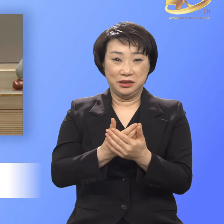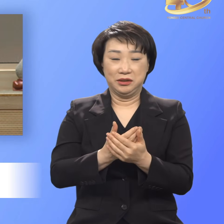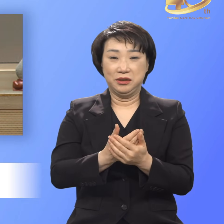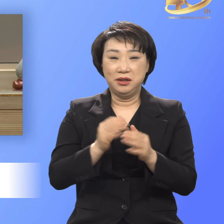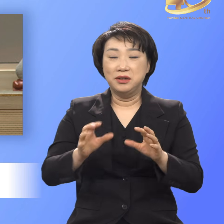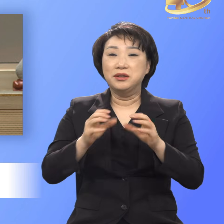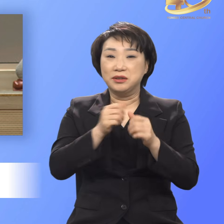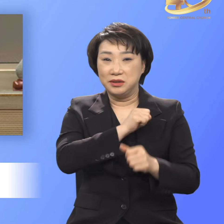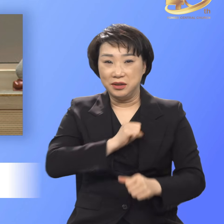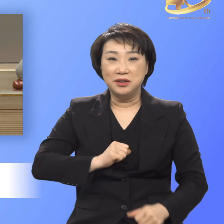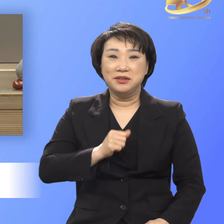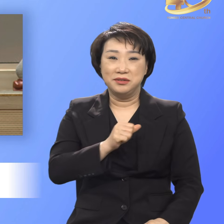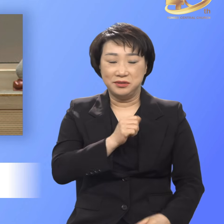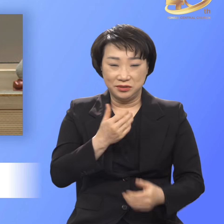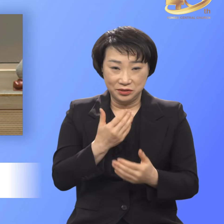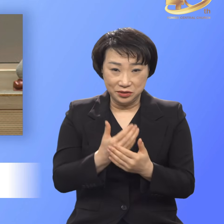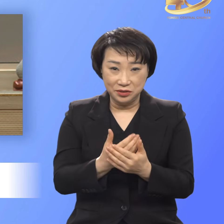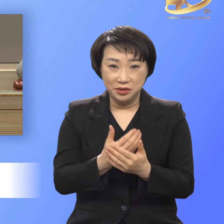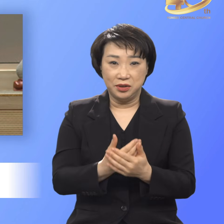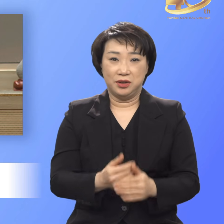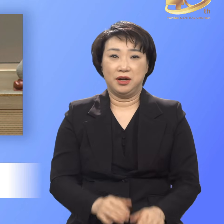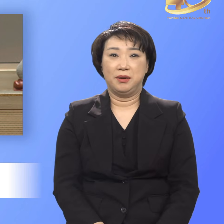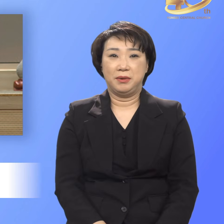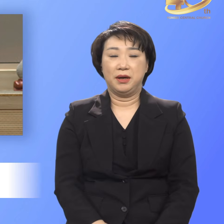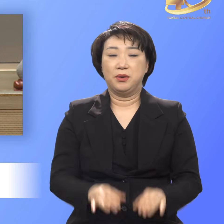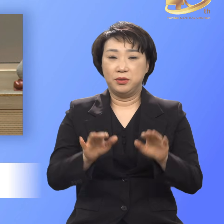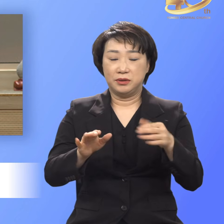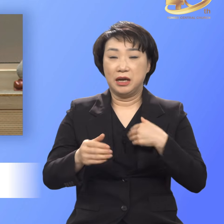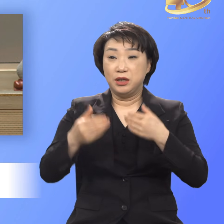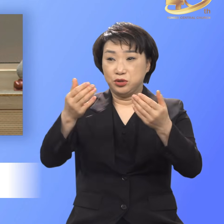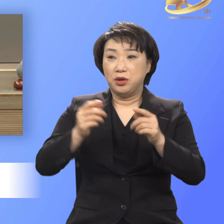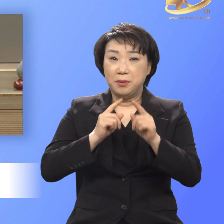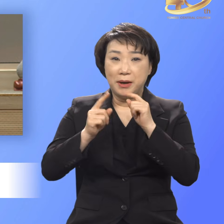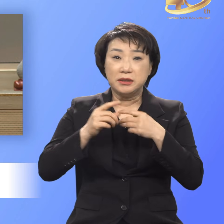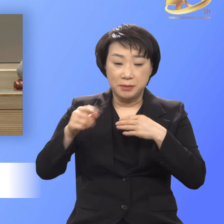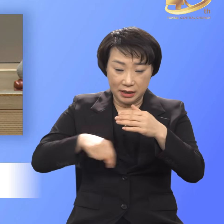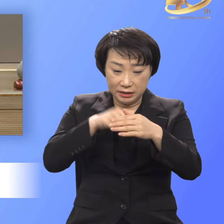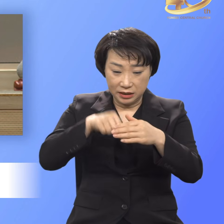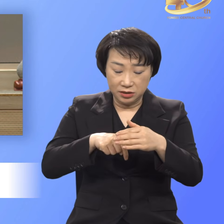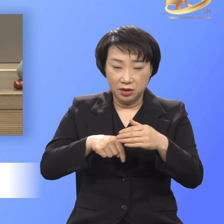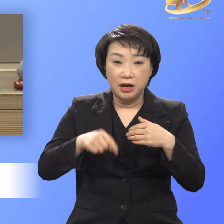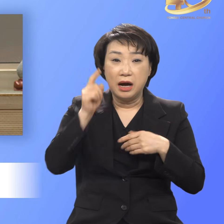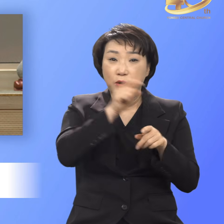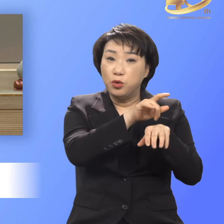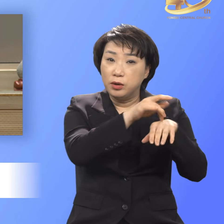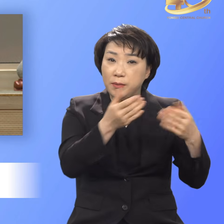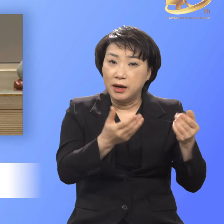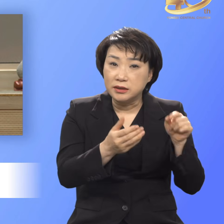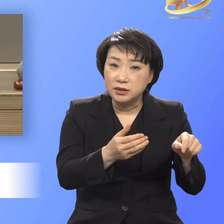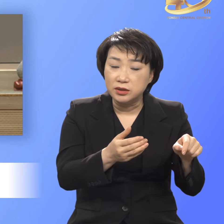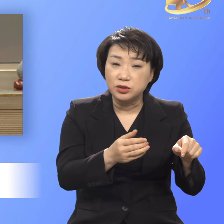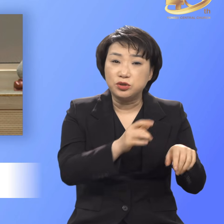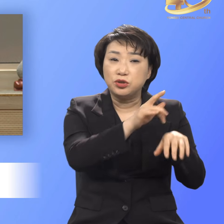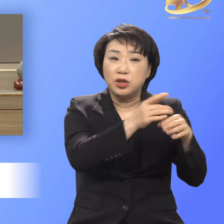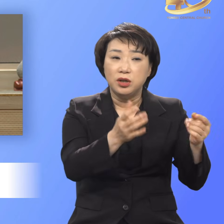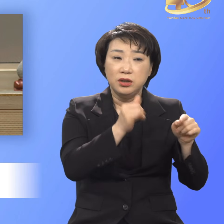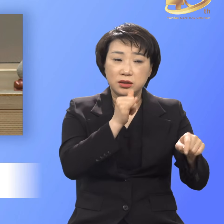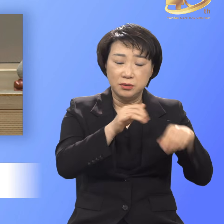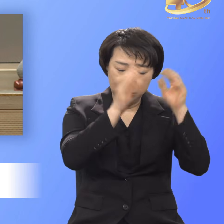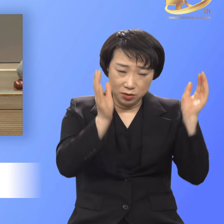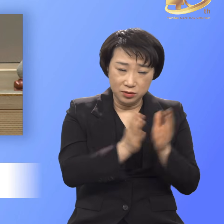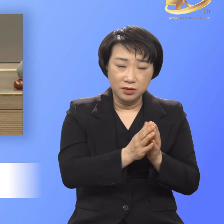주시고, 견디게 하여 주시옵소서. 오늘도 내게 주신 이 말씀 가운데에 악한 원수 마귀 사단 귀신의